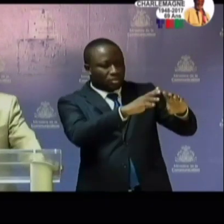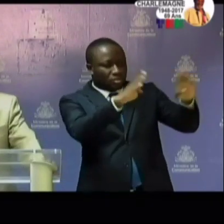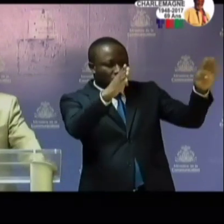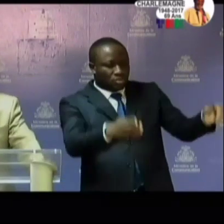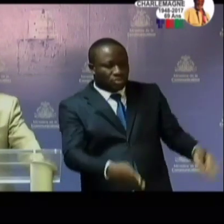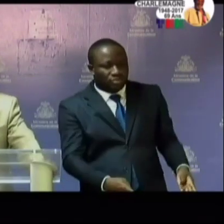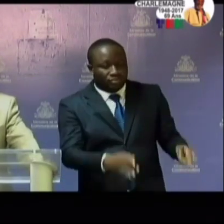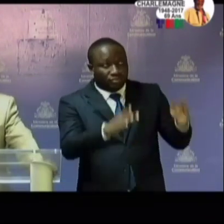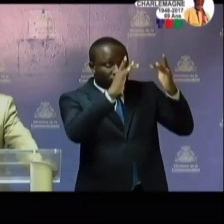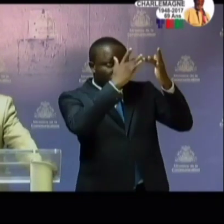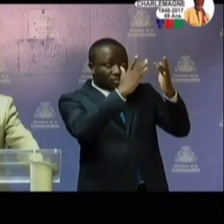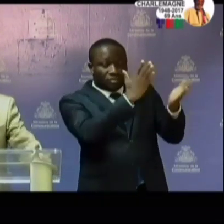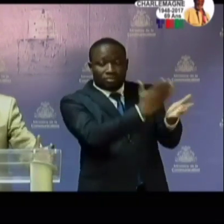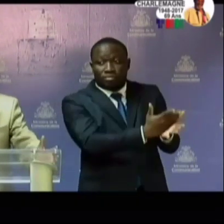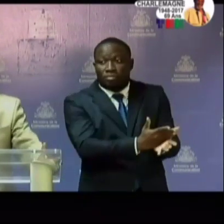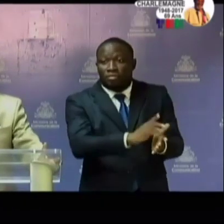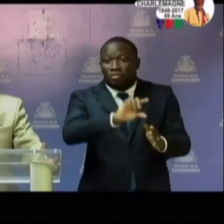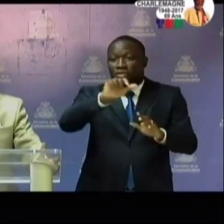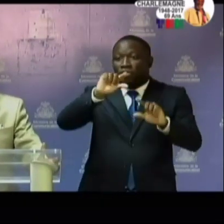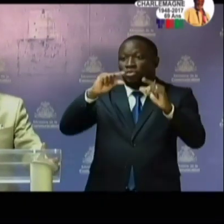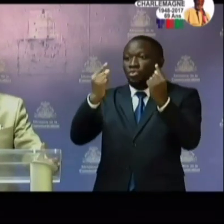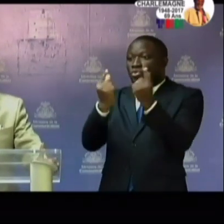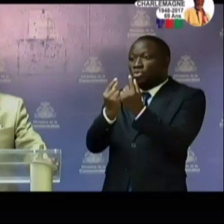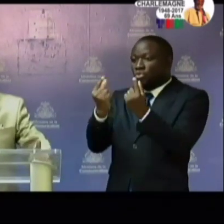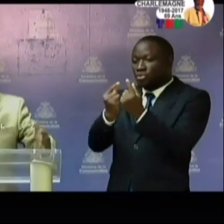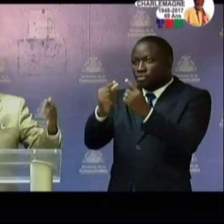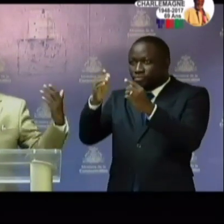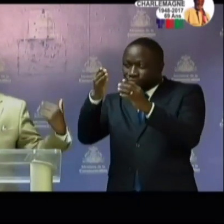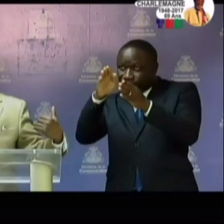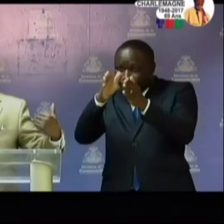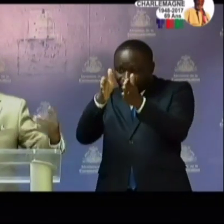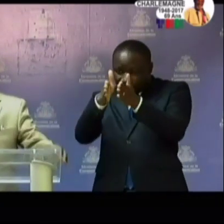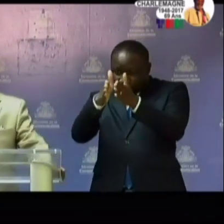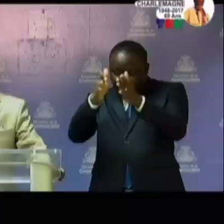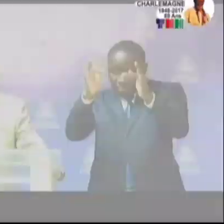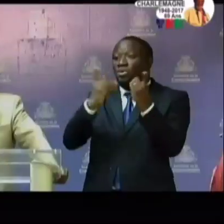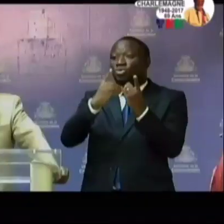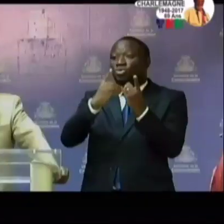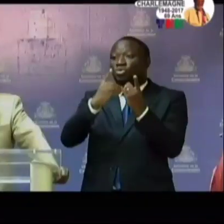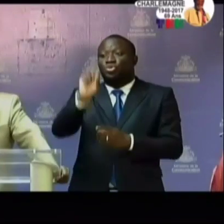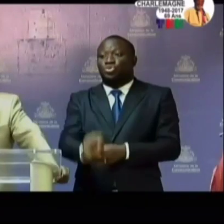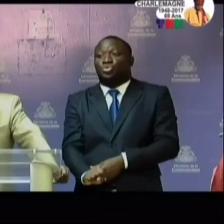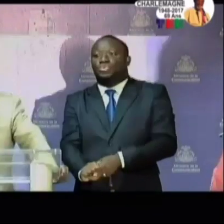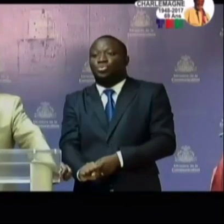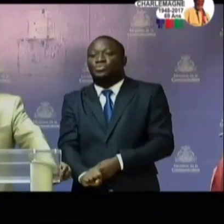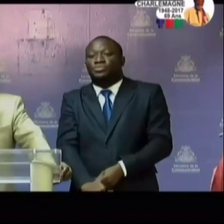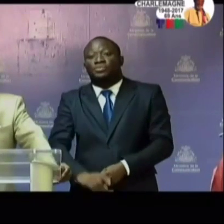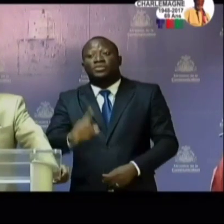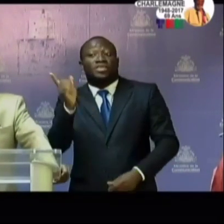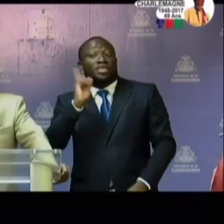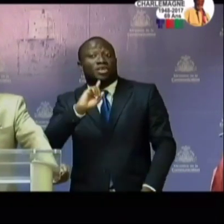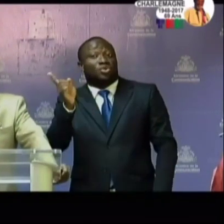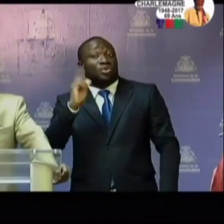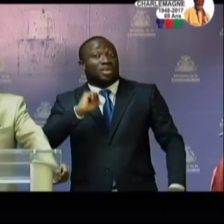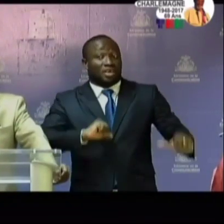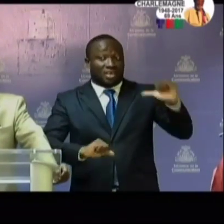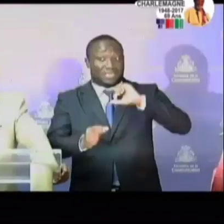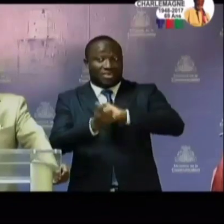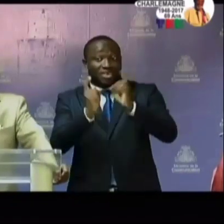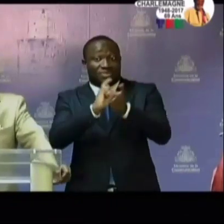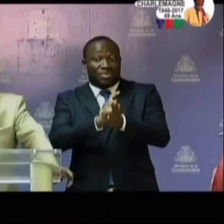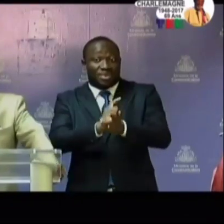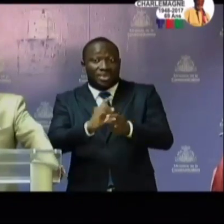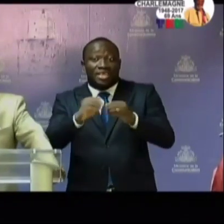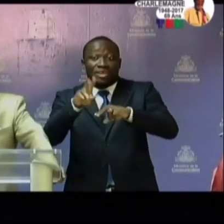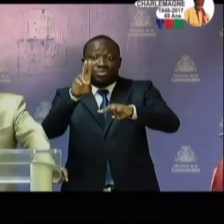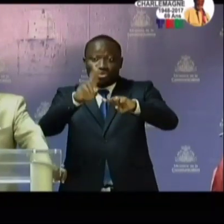réseau, il y a un système mini-réseau et il y a un système réseau à lui-même. Le département du Sud, c'est côté que les caravanes les plus chitales font